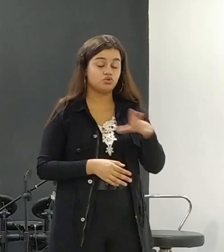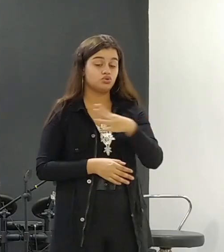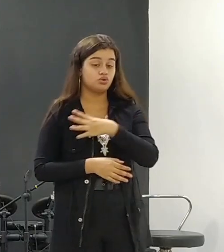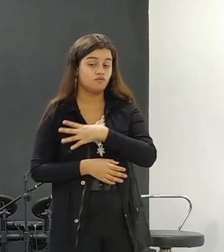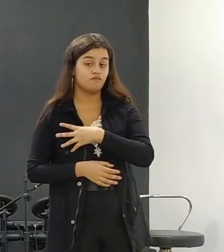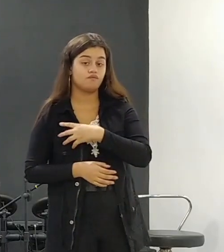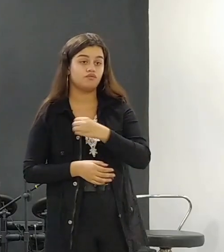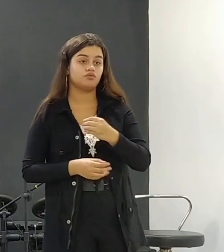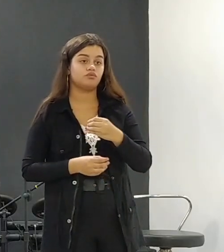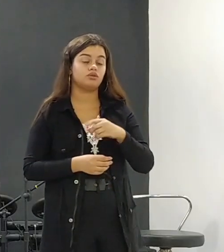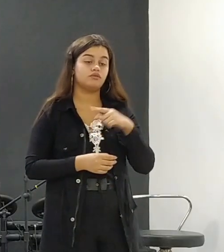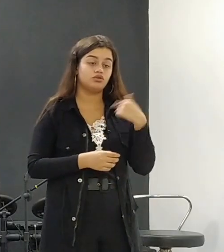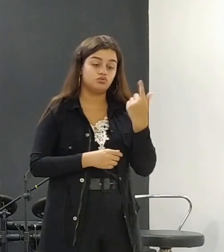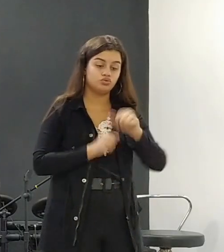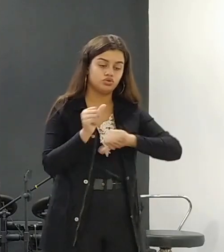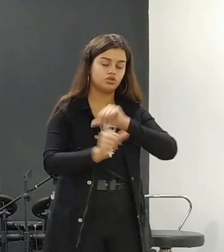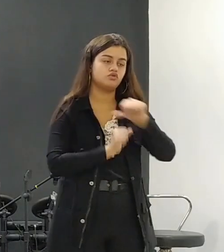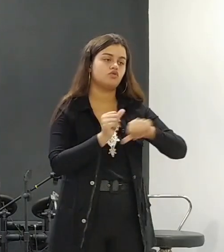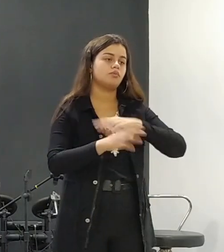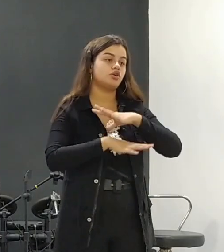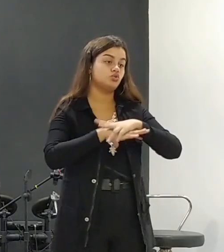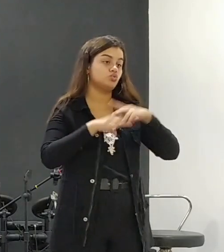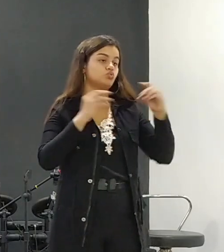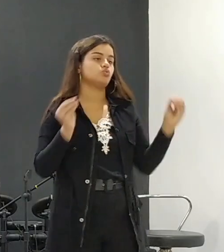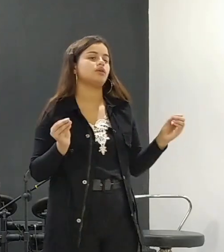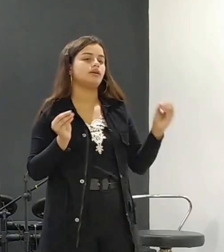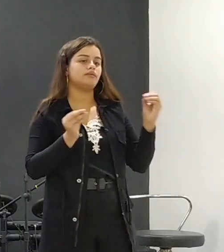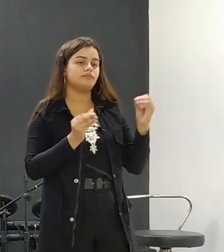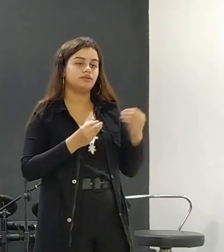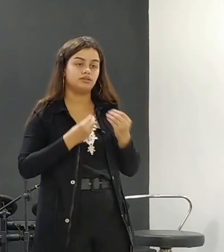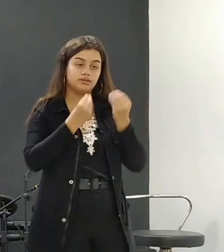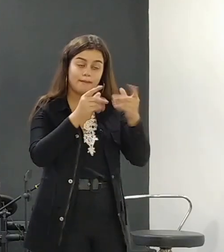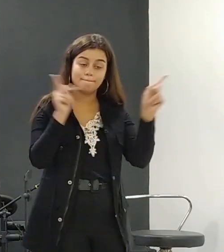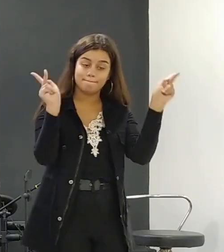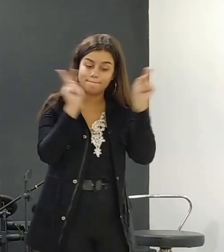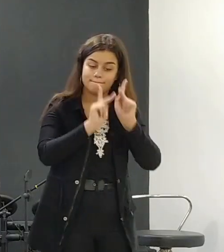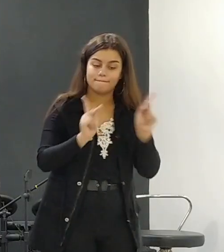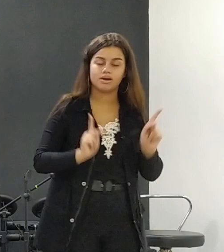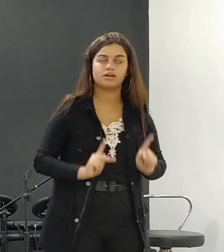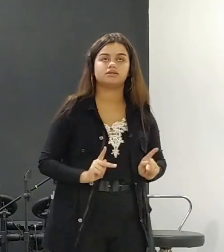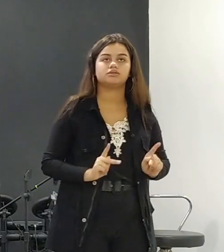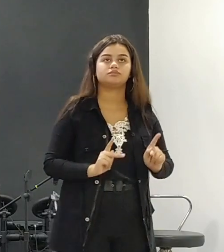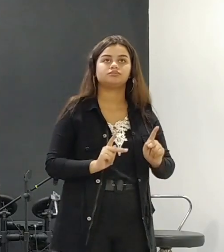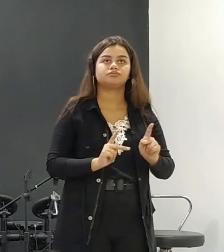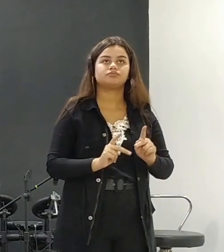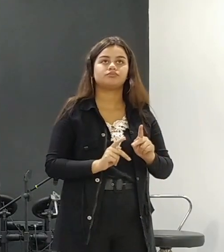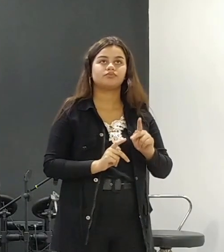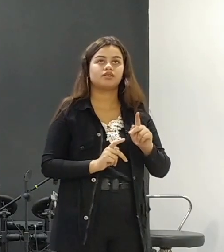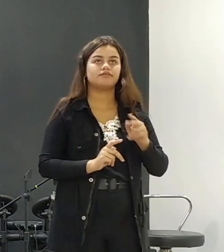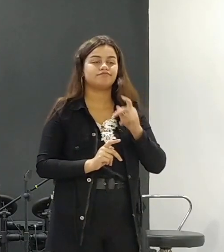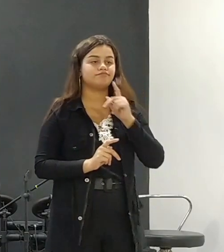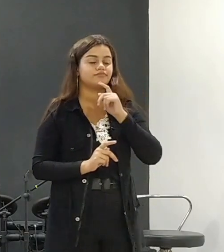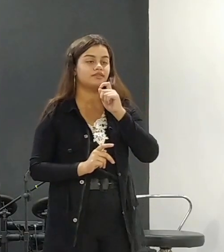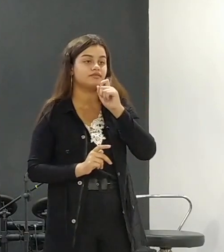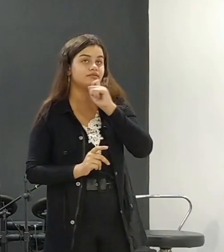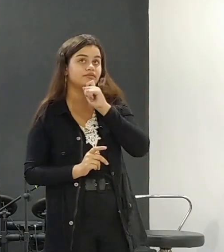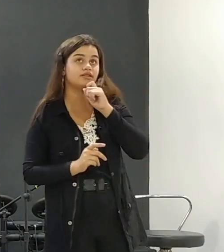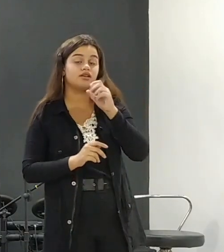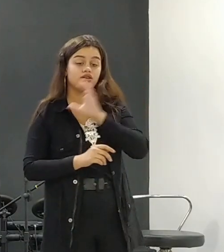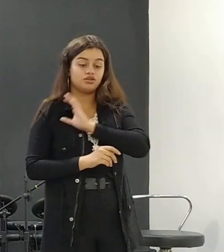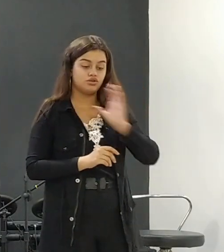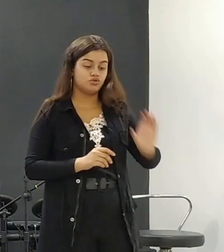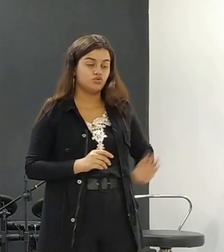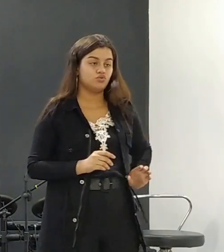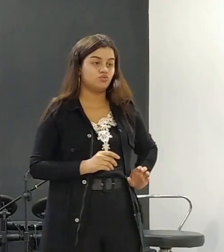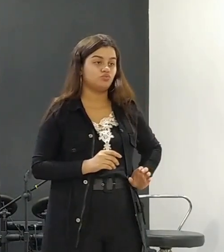né, ele vem nos restaurar, nos curar, vem trazer paz entre o homem de Deus, porque sem Cristo éramos inimigos de Deus, mas agora